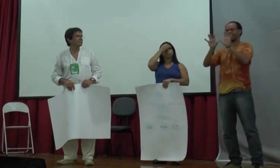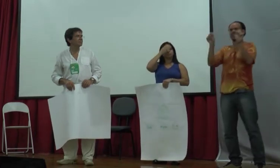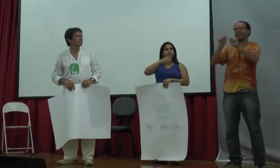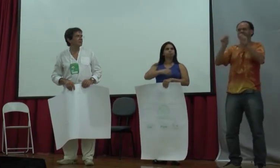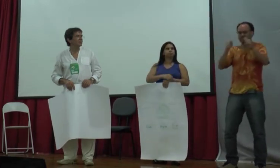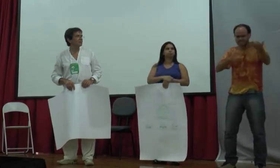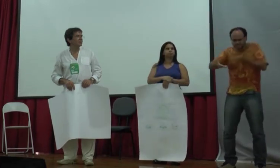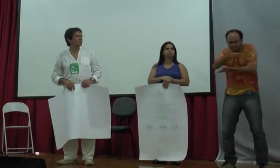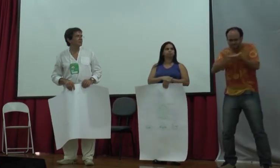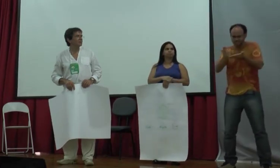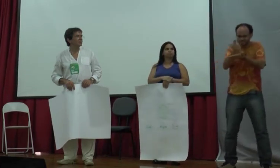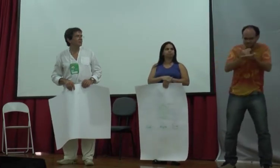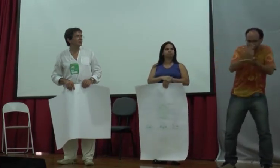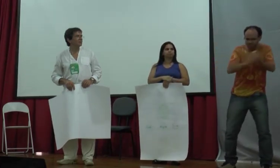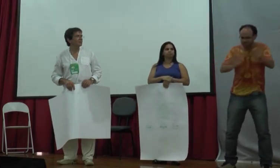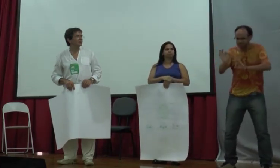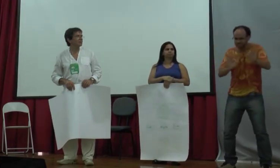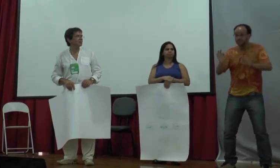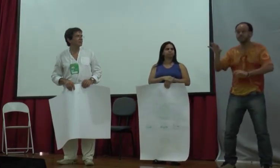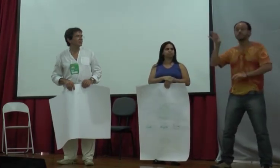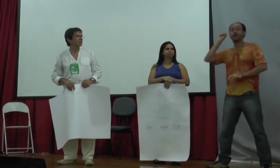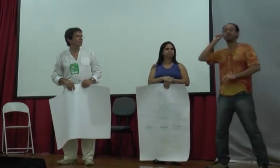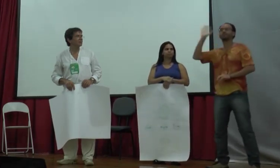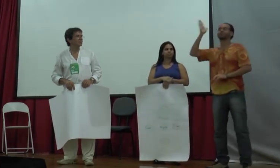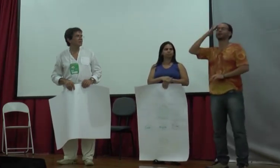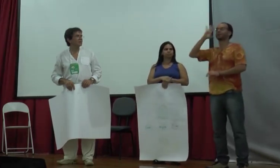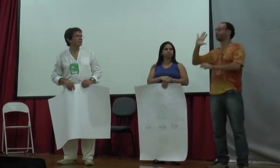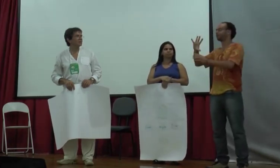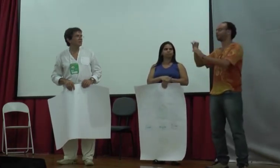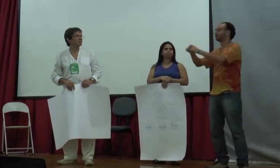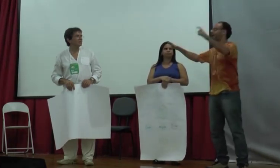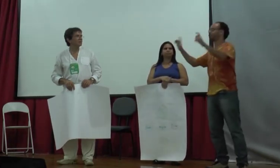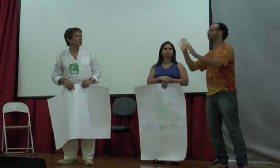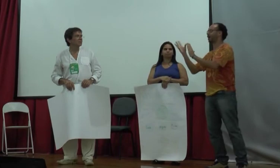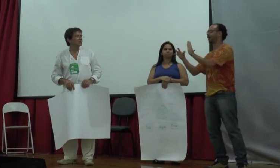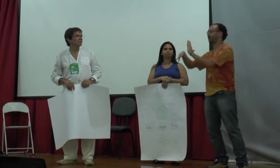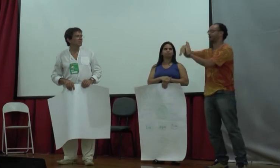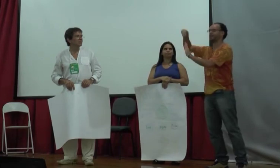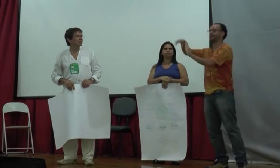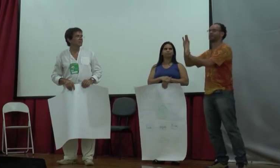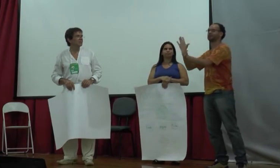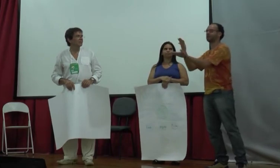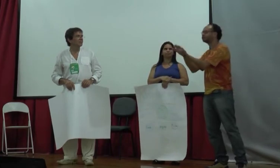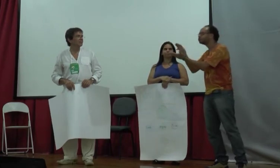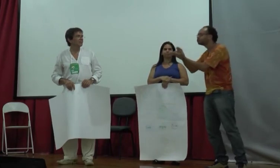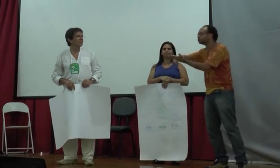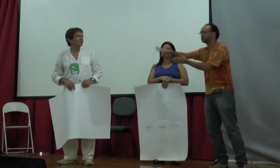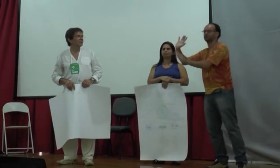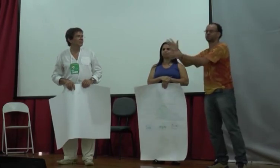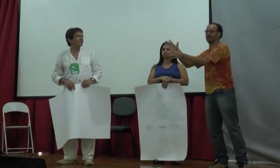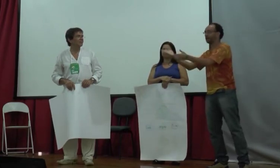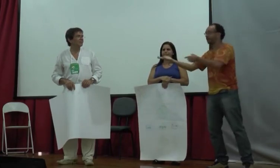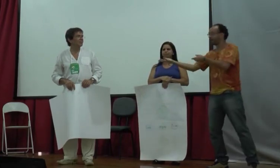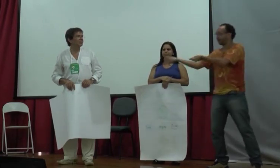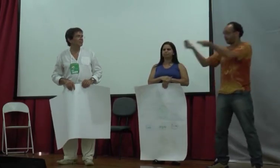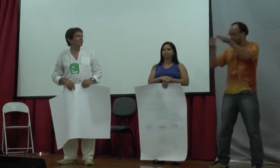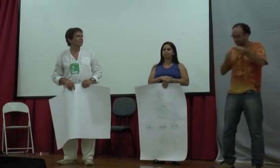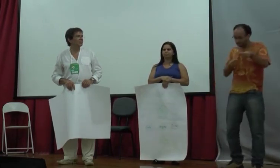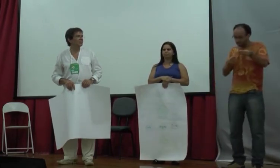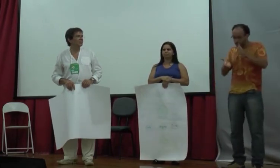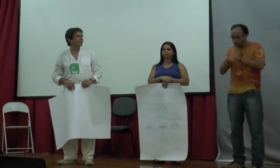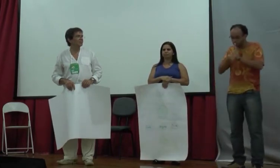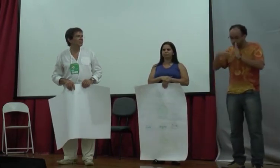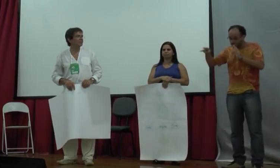mais, né? E a gente tentou interagir depois com o desenho e com